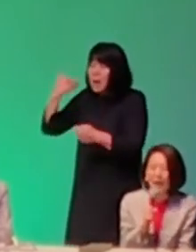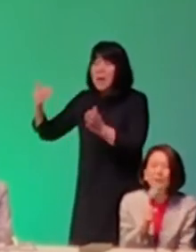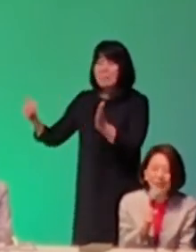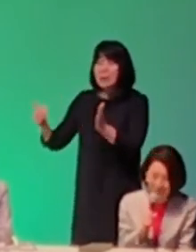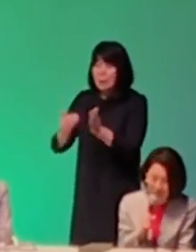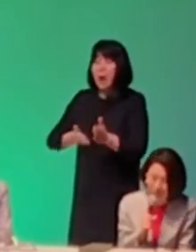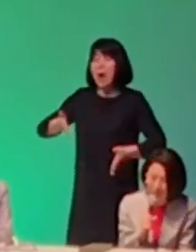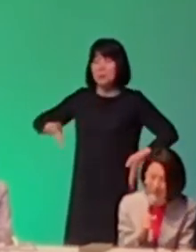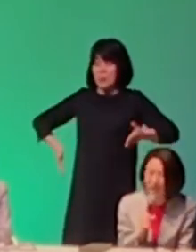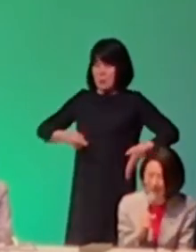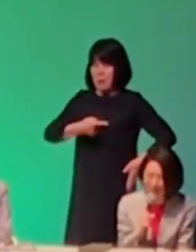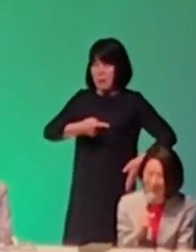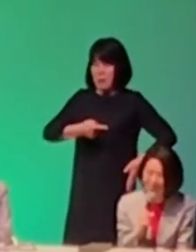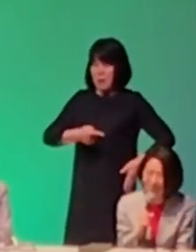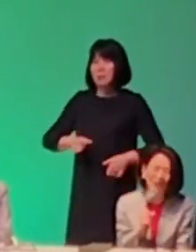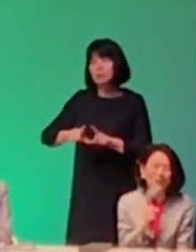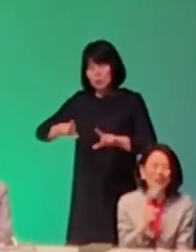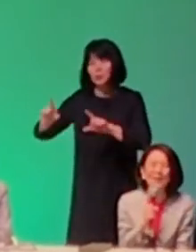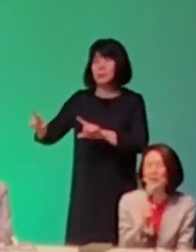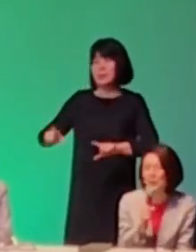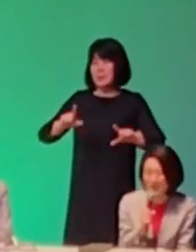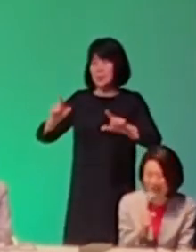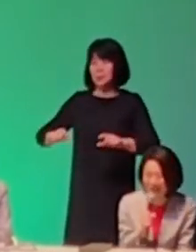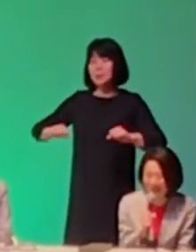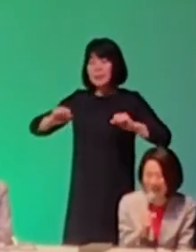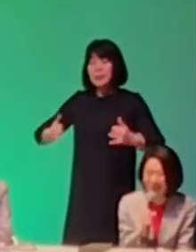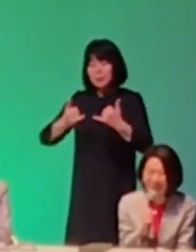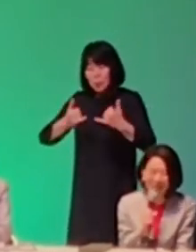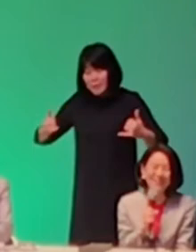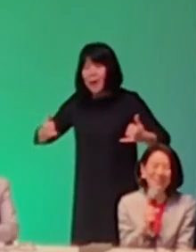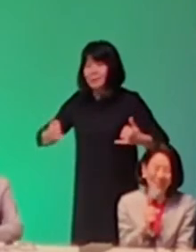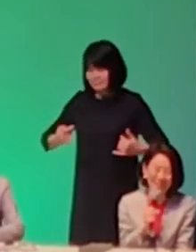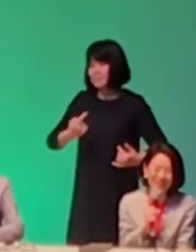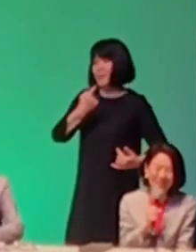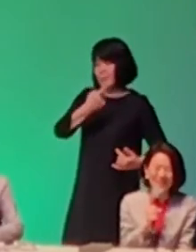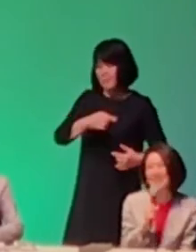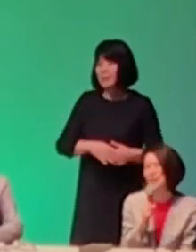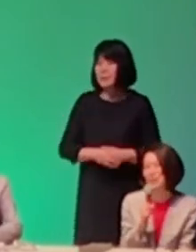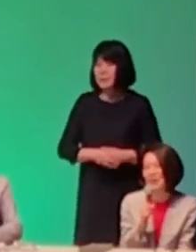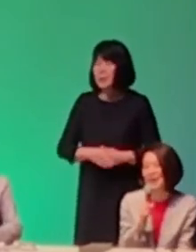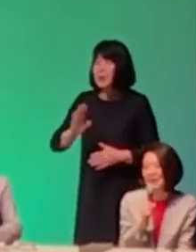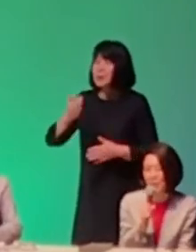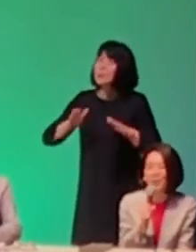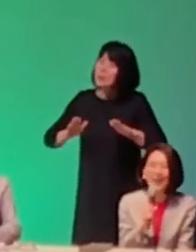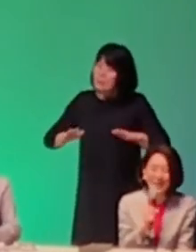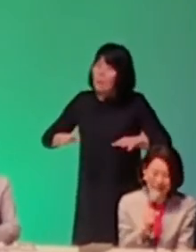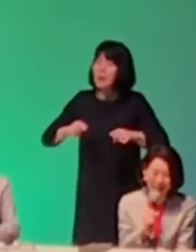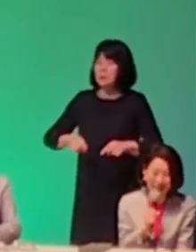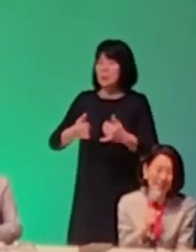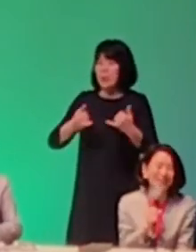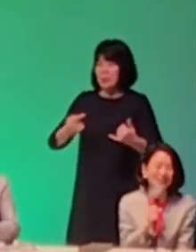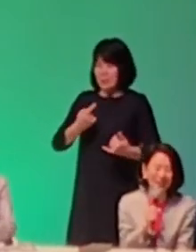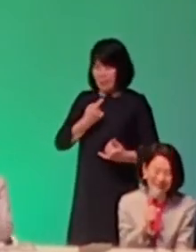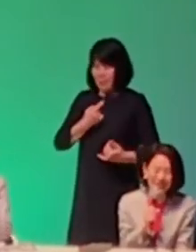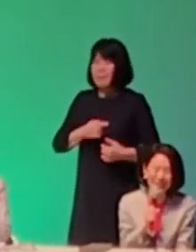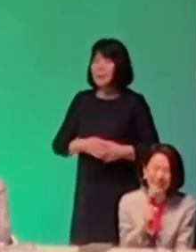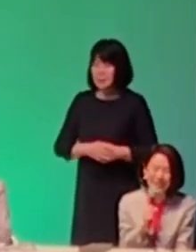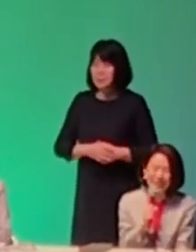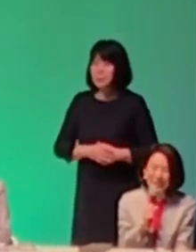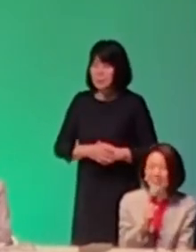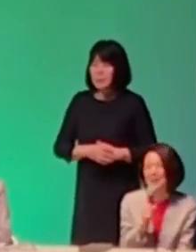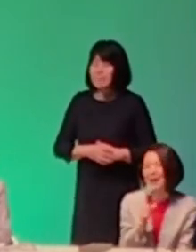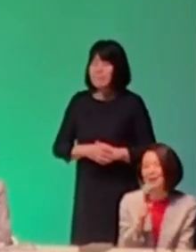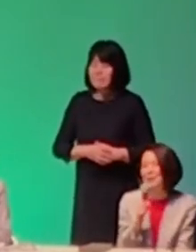は歩いて生活をしていました。いわゆる健常者ということになったわけです。しかし今は障害者になっているわけです